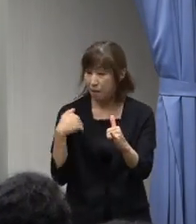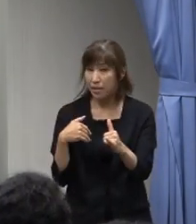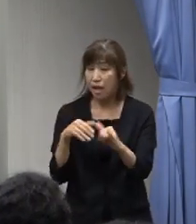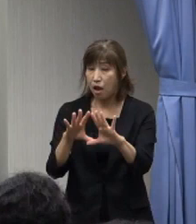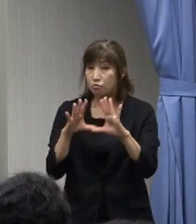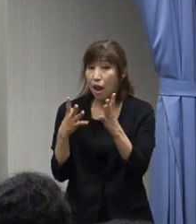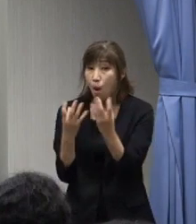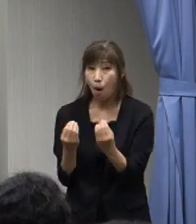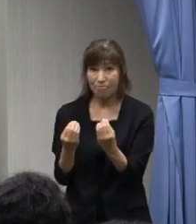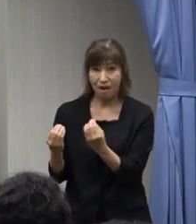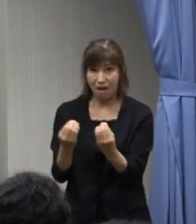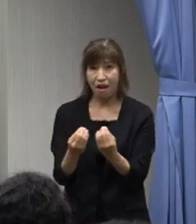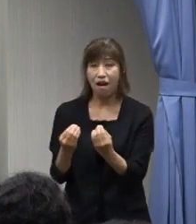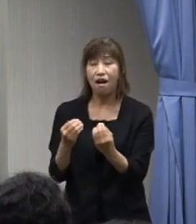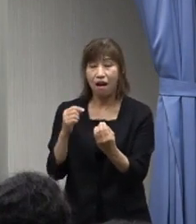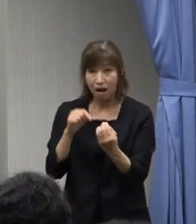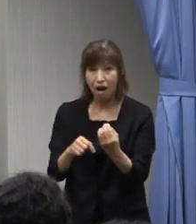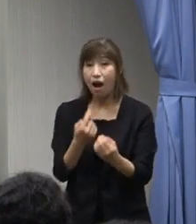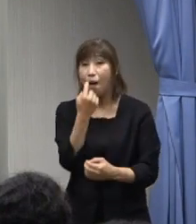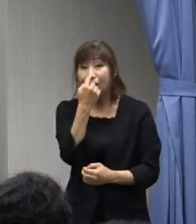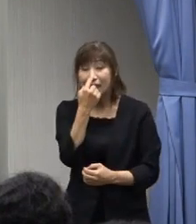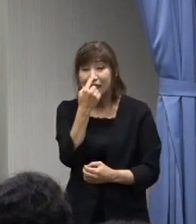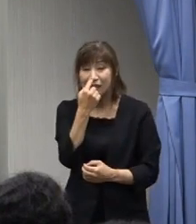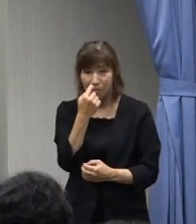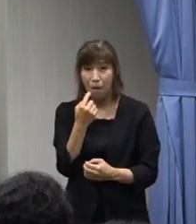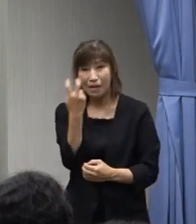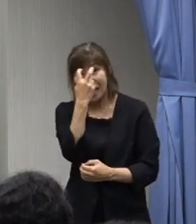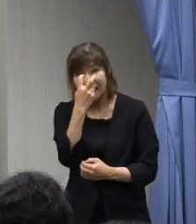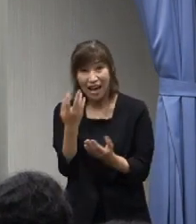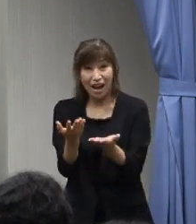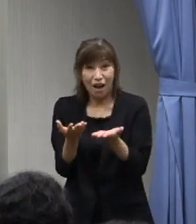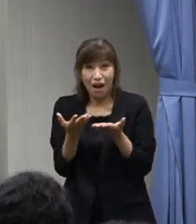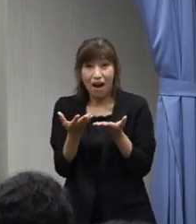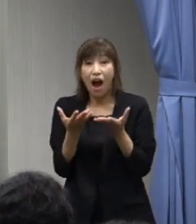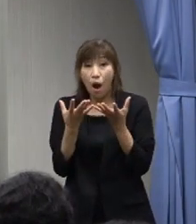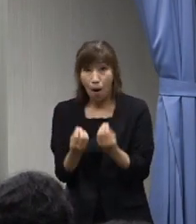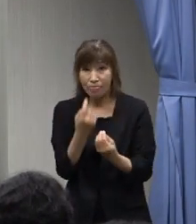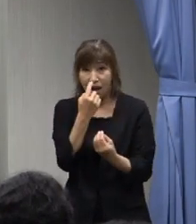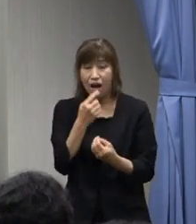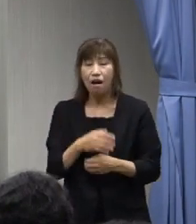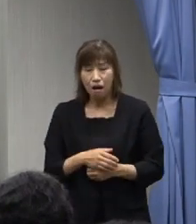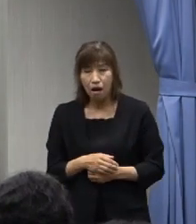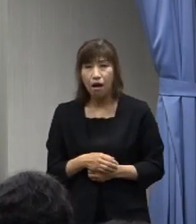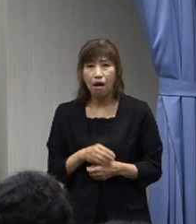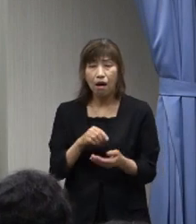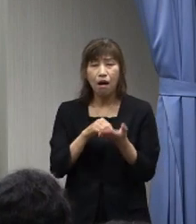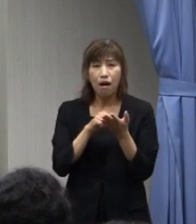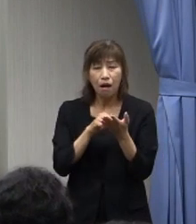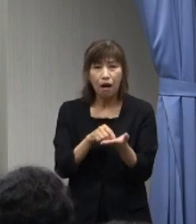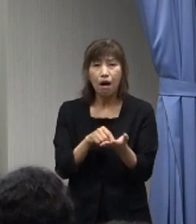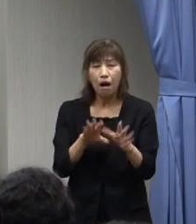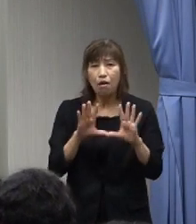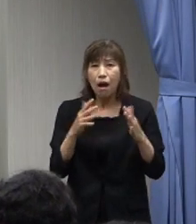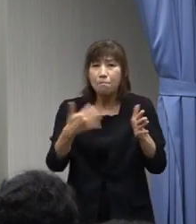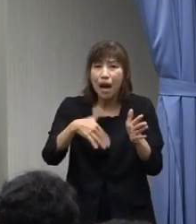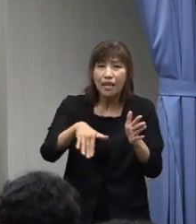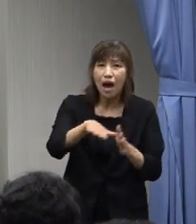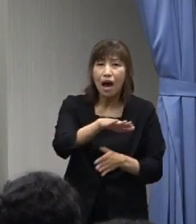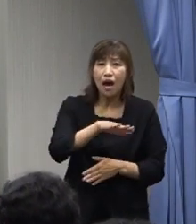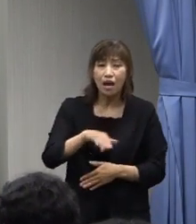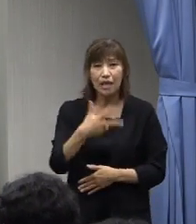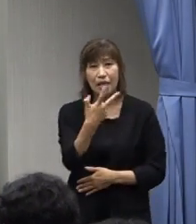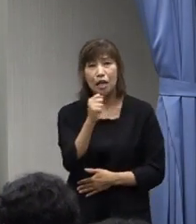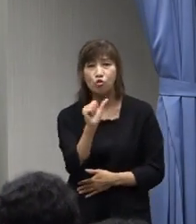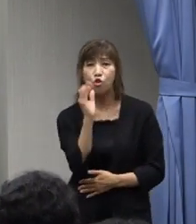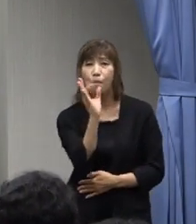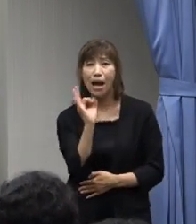ちなみに私自身もこの抗体検査を受けました。そして、この未受診の方が約79万人、80万人、75% いらっ